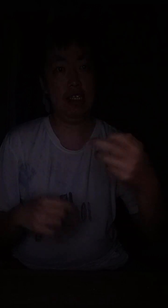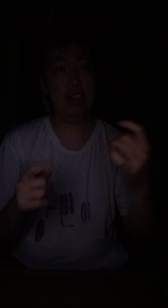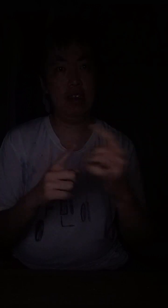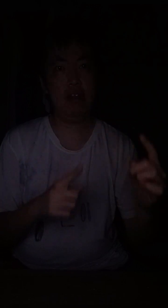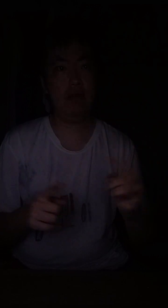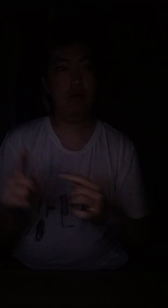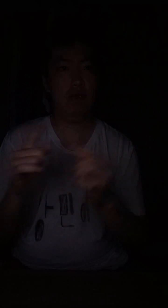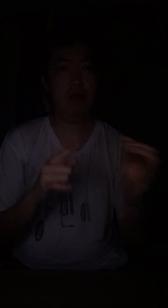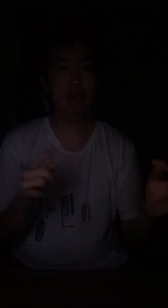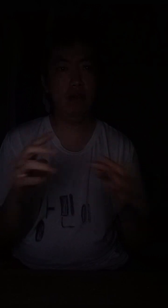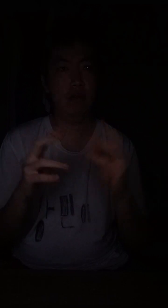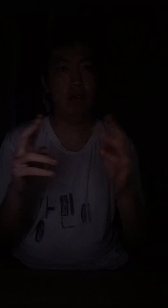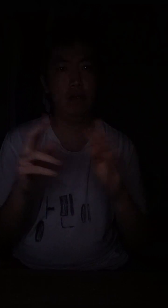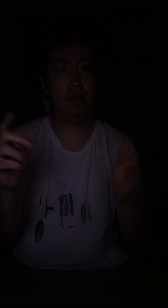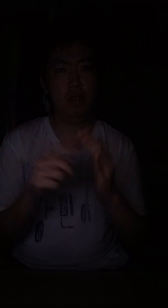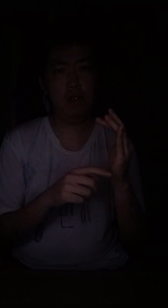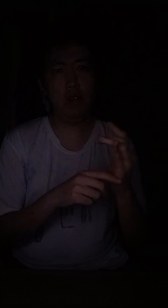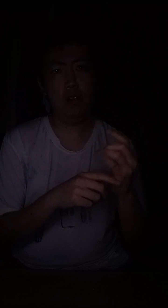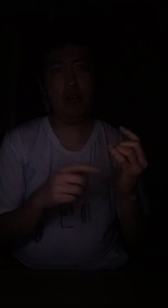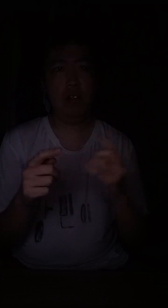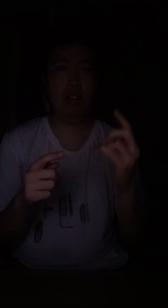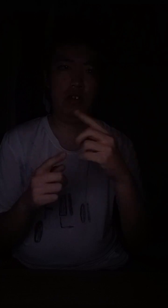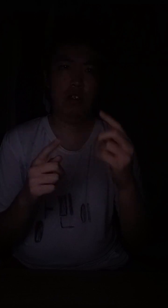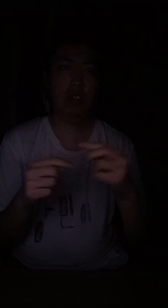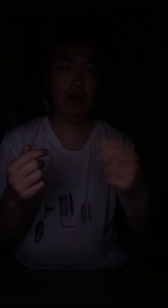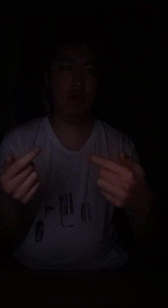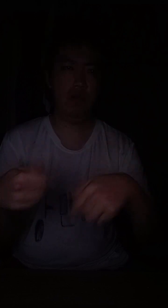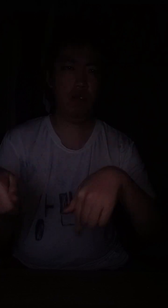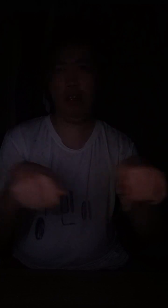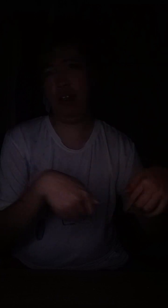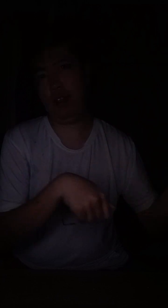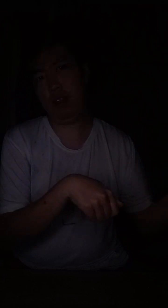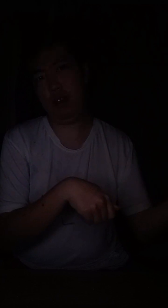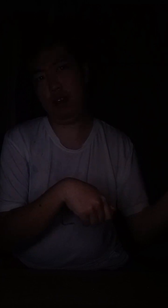지난해 11월 보궐사장으로 취임한 후 1년 1개월 만에 물러나게 됐습니다.